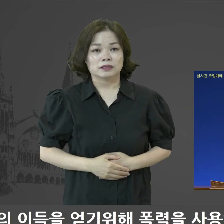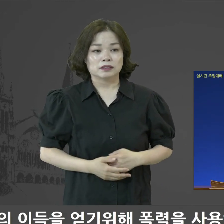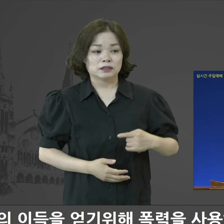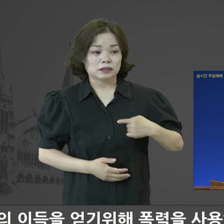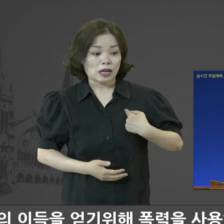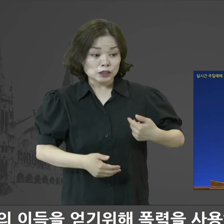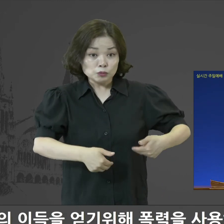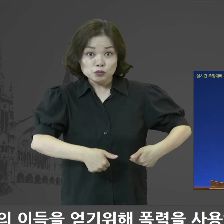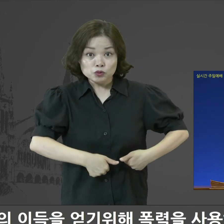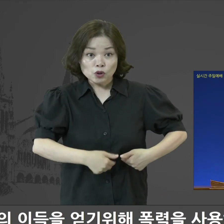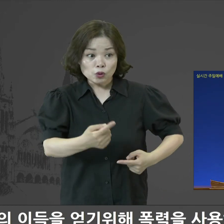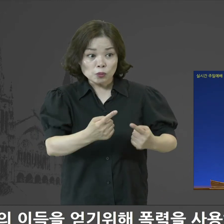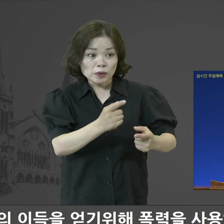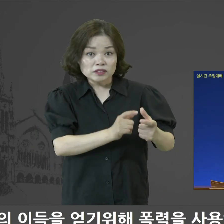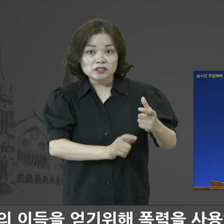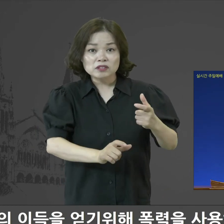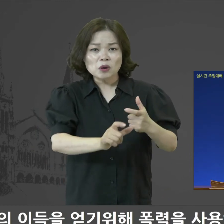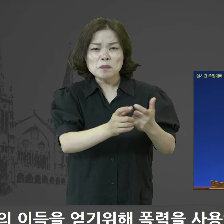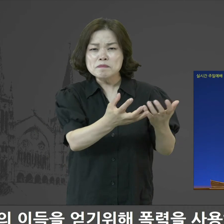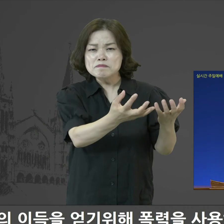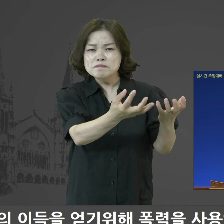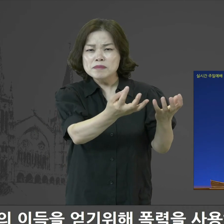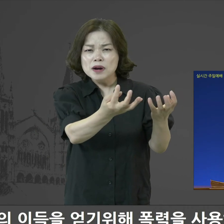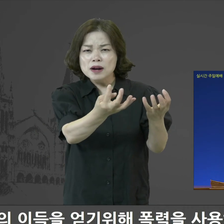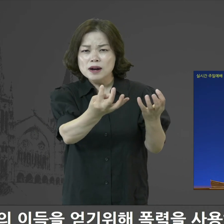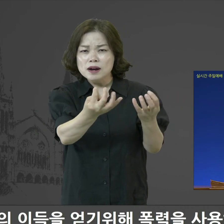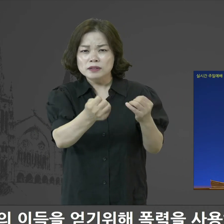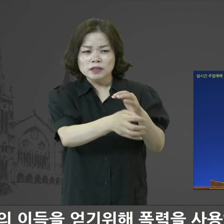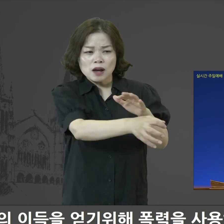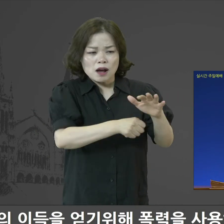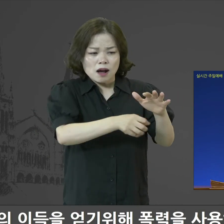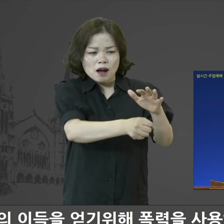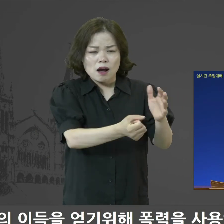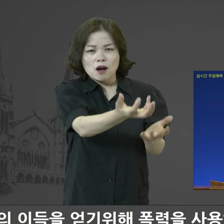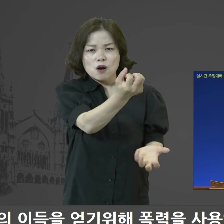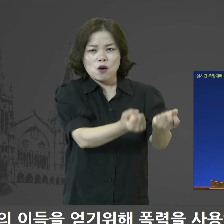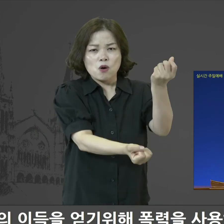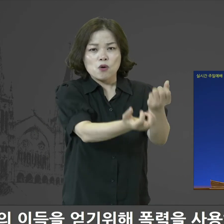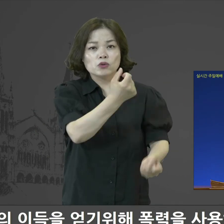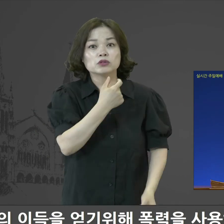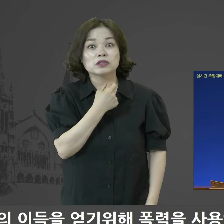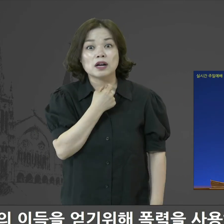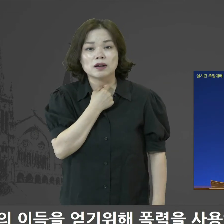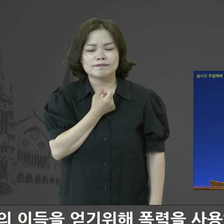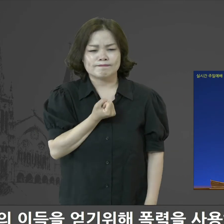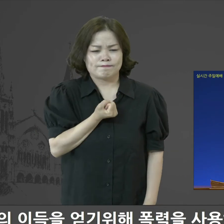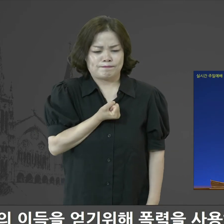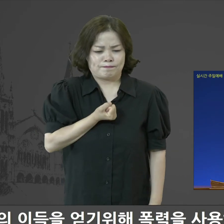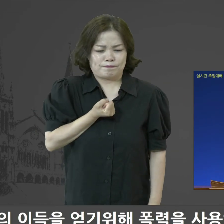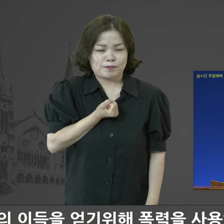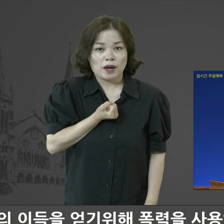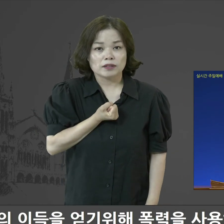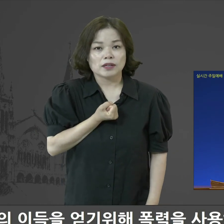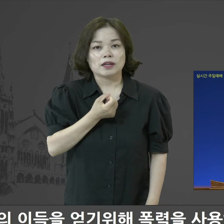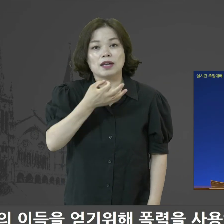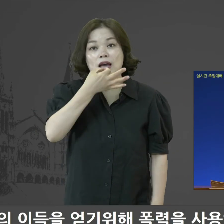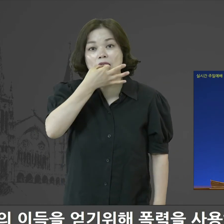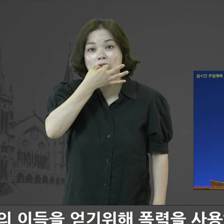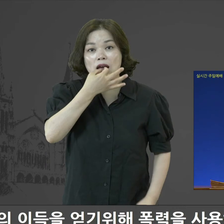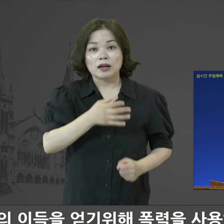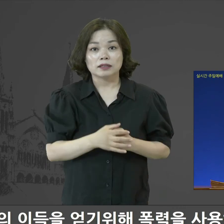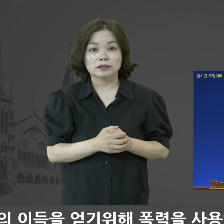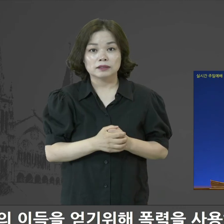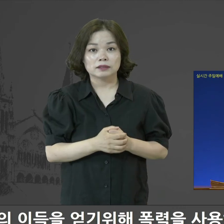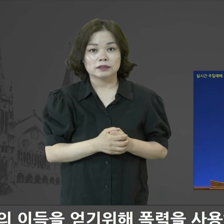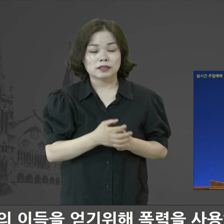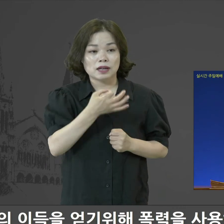자기가 필요한 것보다 훨씬 많은 것을 얻고자 하는 마음도 탐욕입니다.